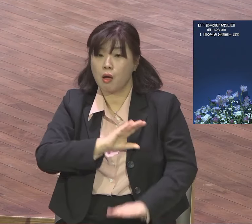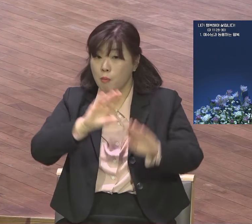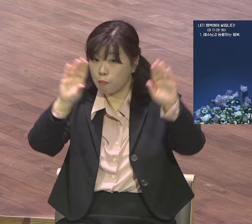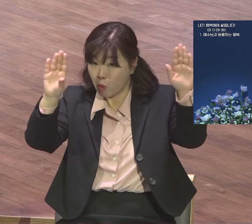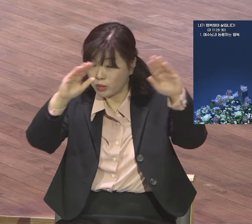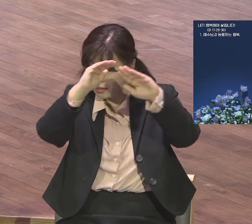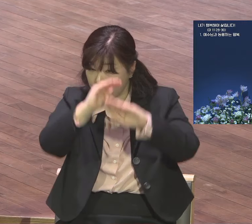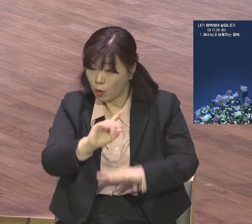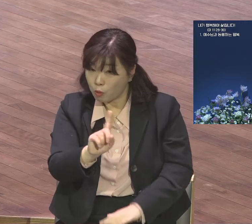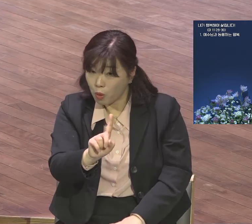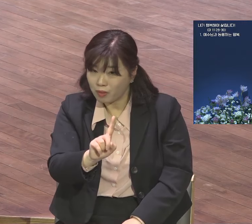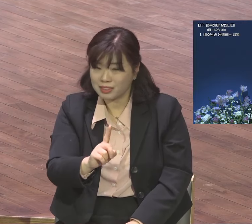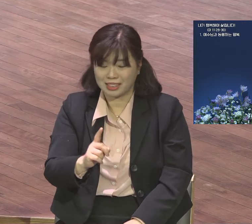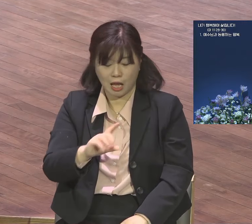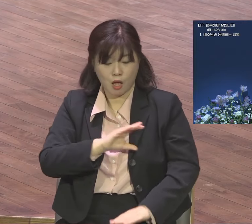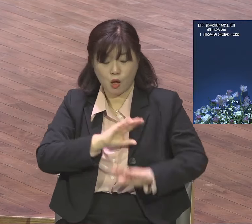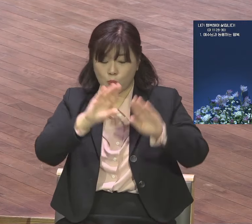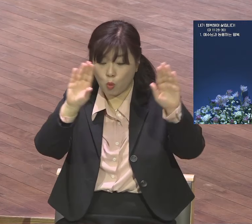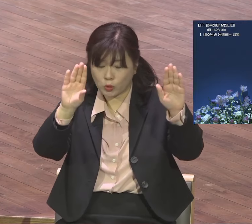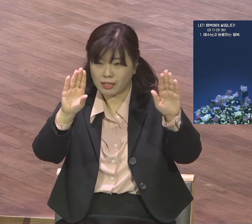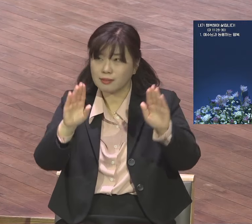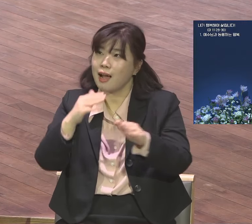여호와께서 대면하여 아시던 자요.